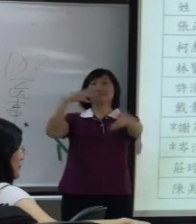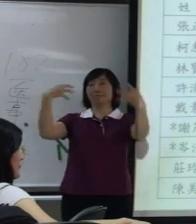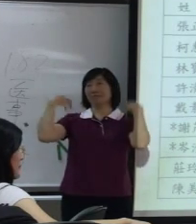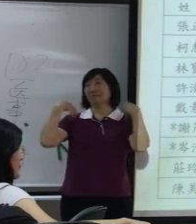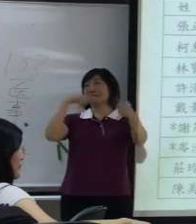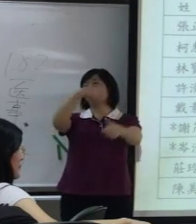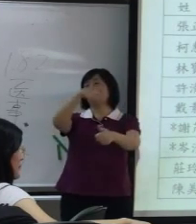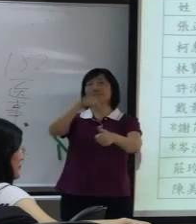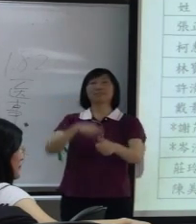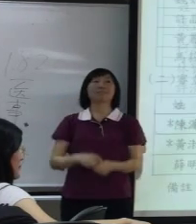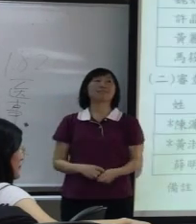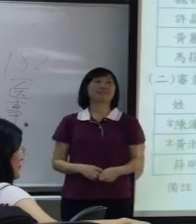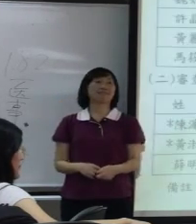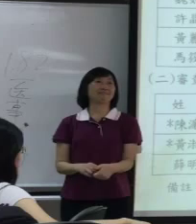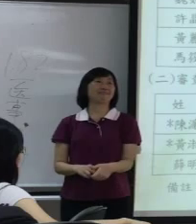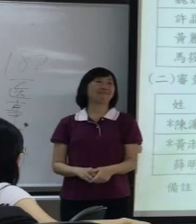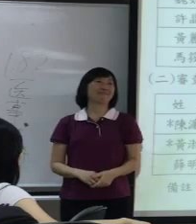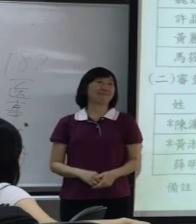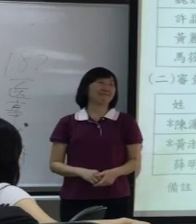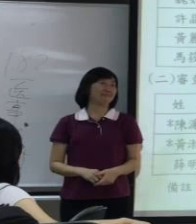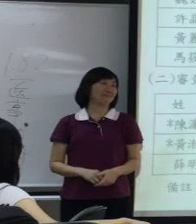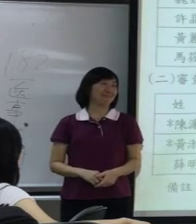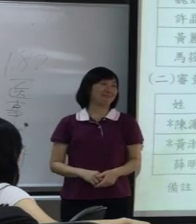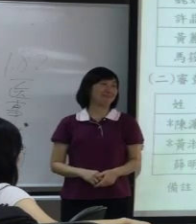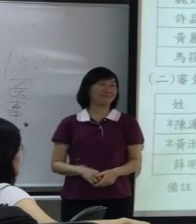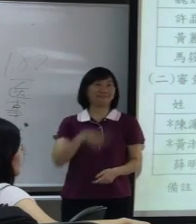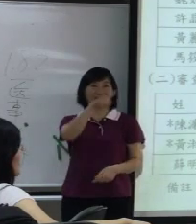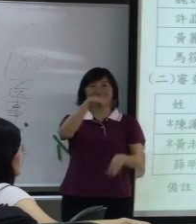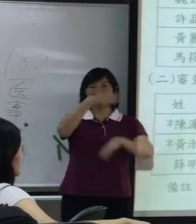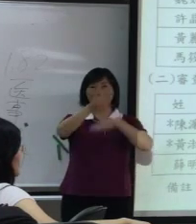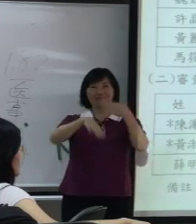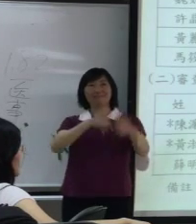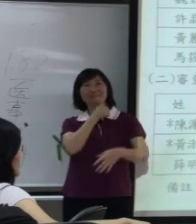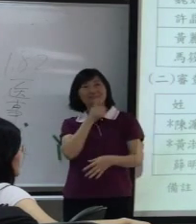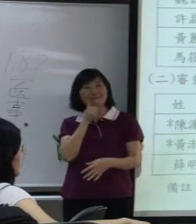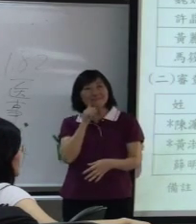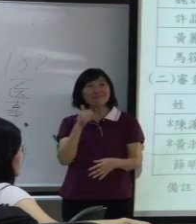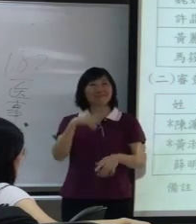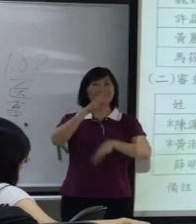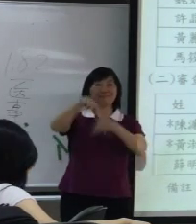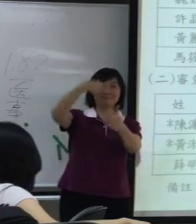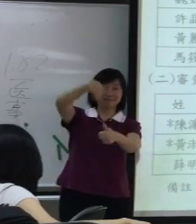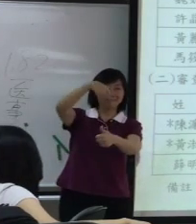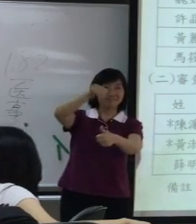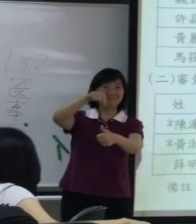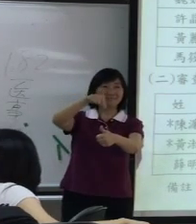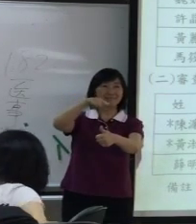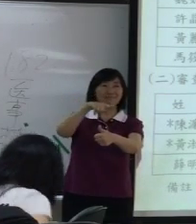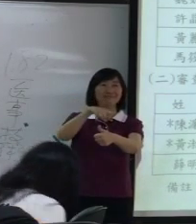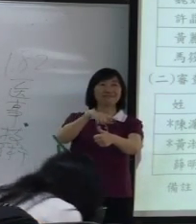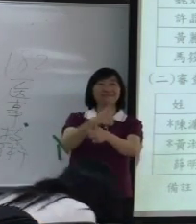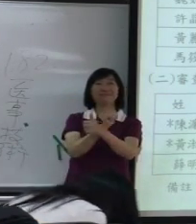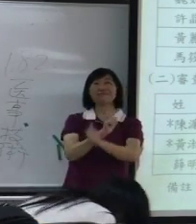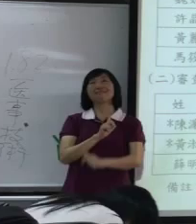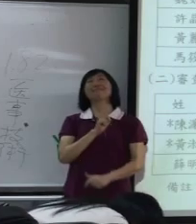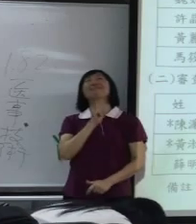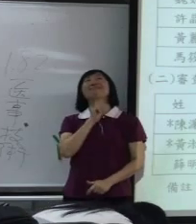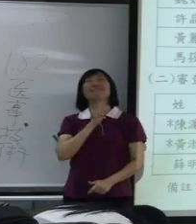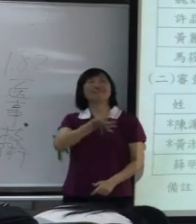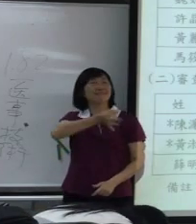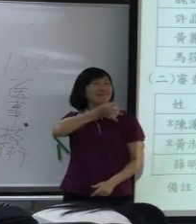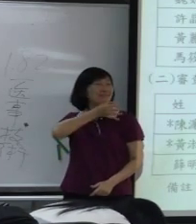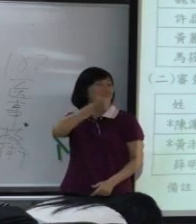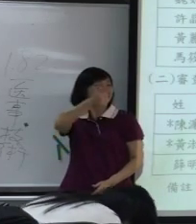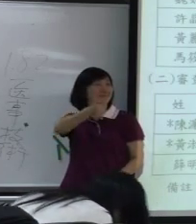哈，陈美丽老师，他的手语翻译啊、手语教学经验非常丰富，昨